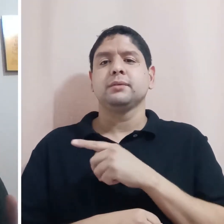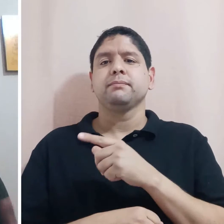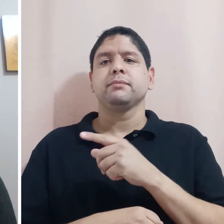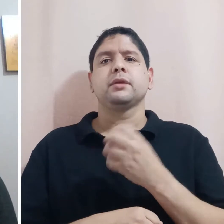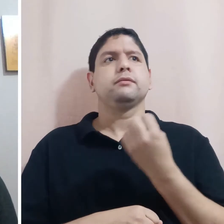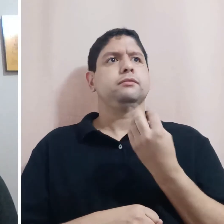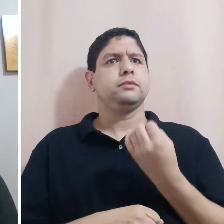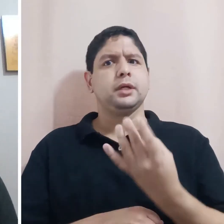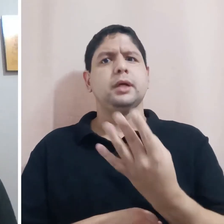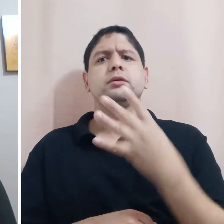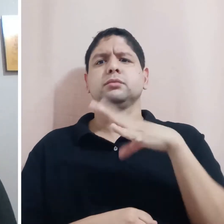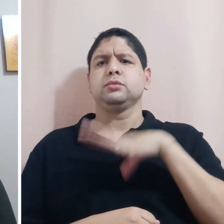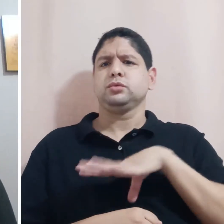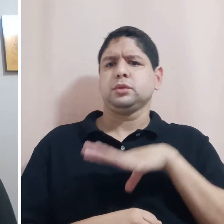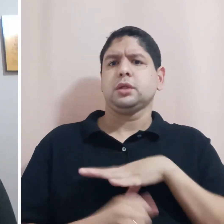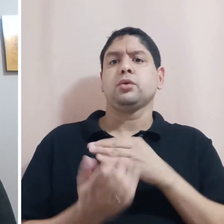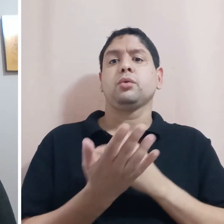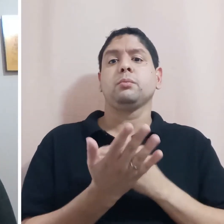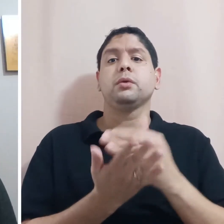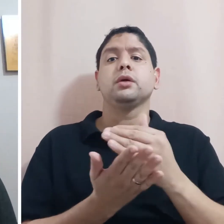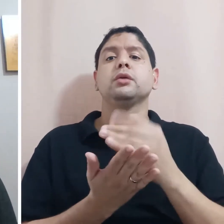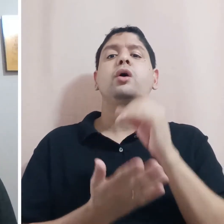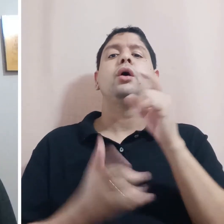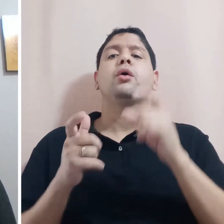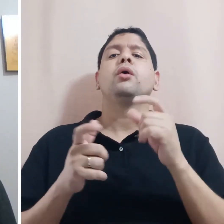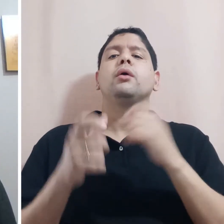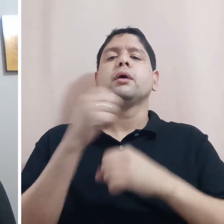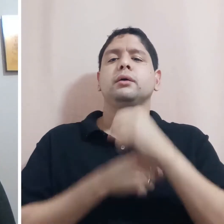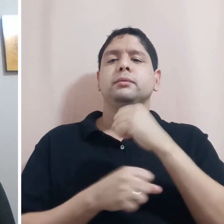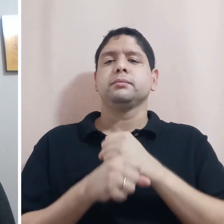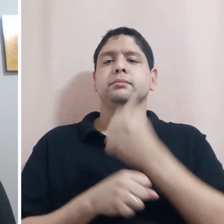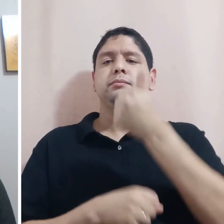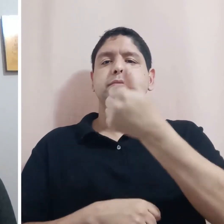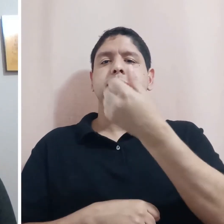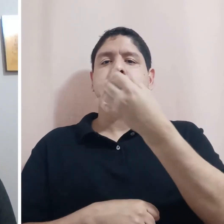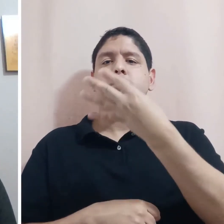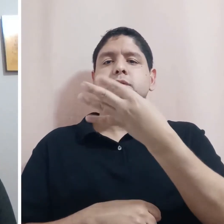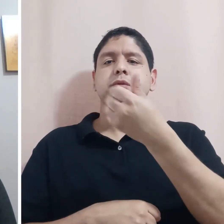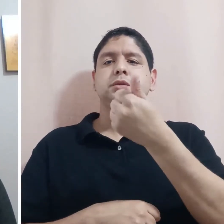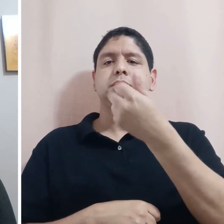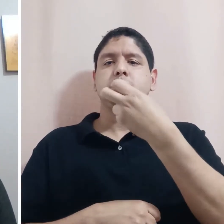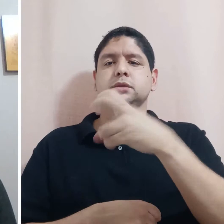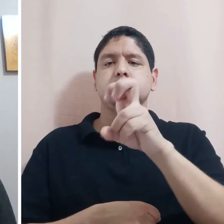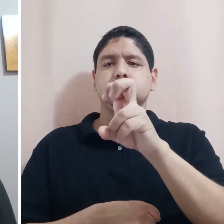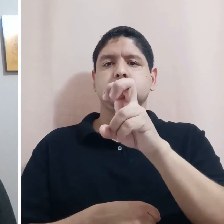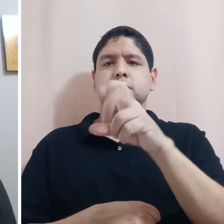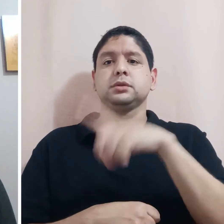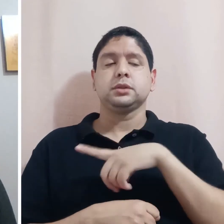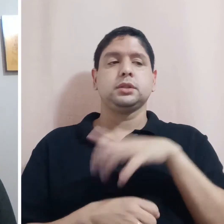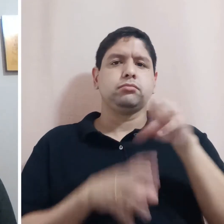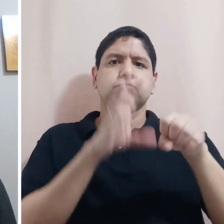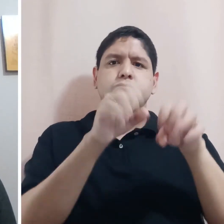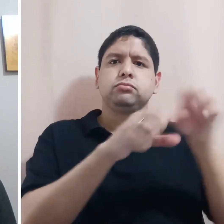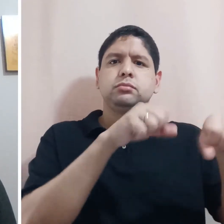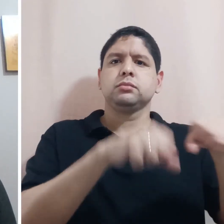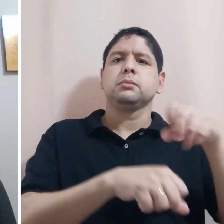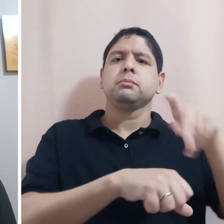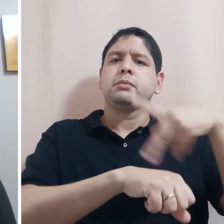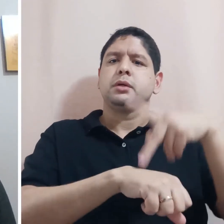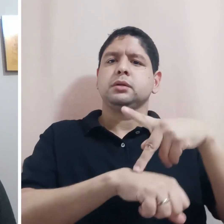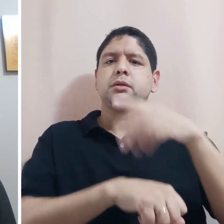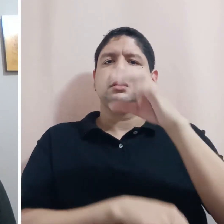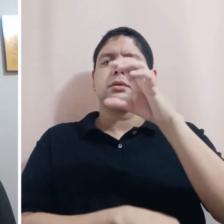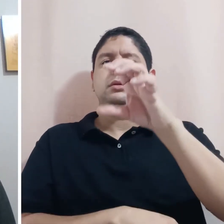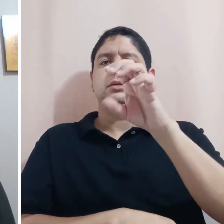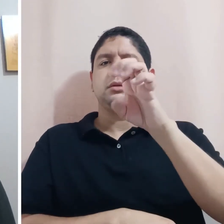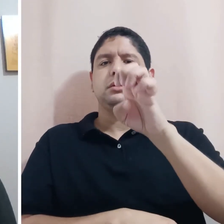do tempo, né? Essas viagens dos portugueses começaram no ano de 1415, né, em que eles conquistaram